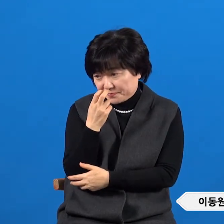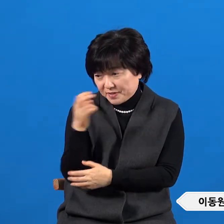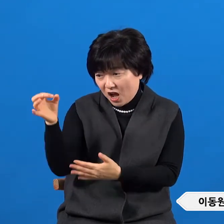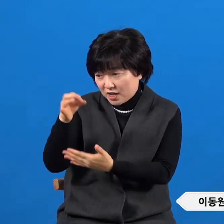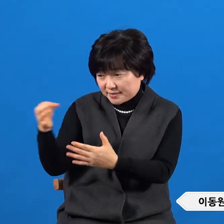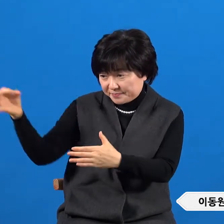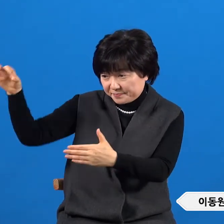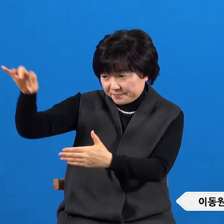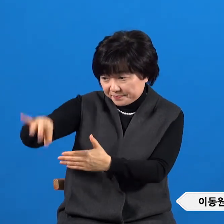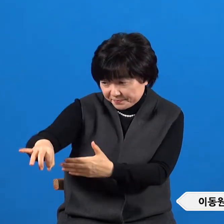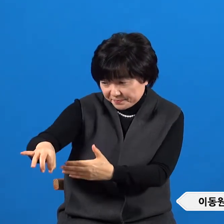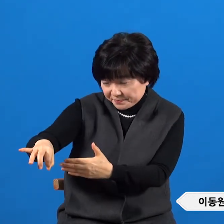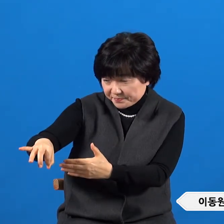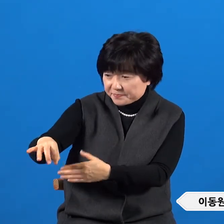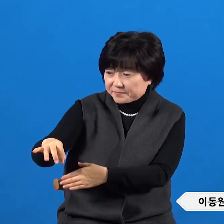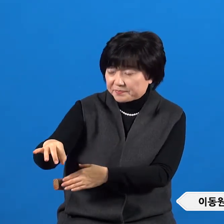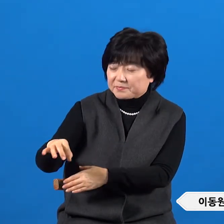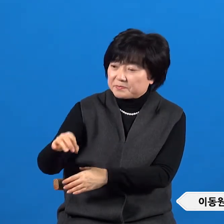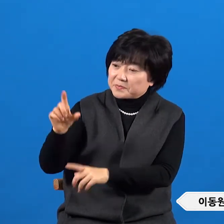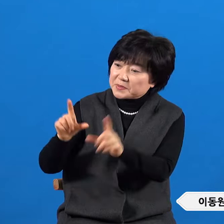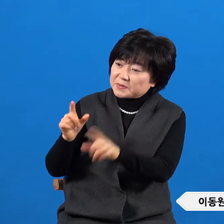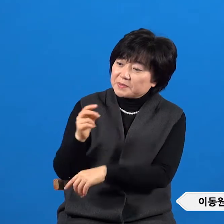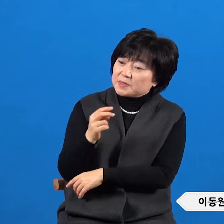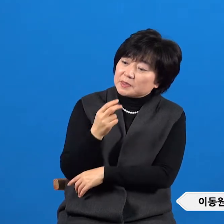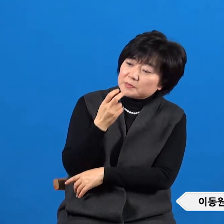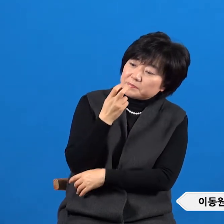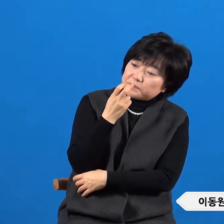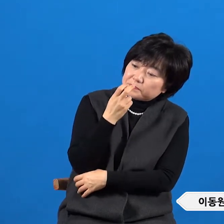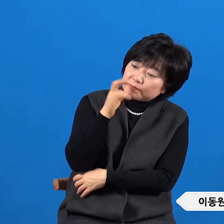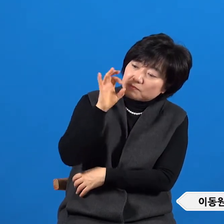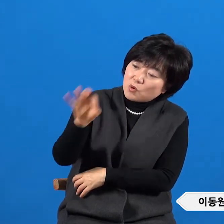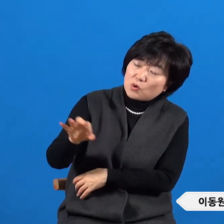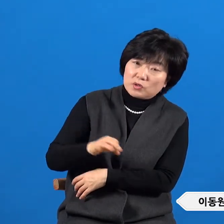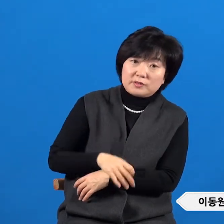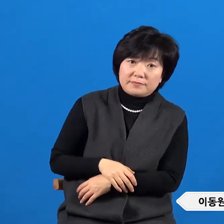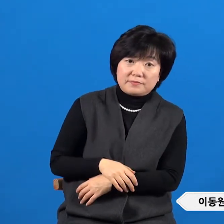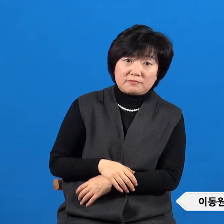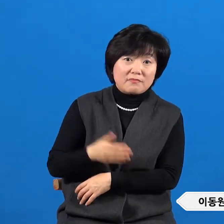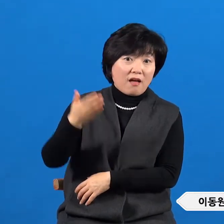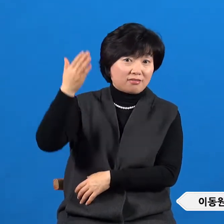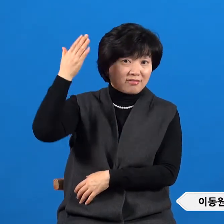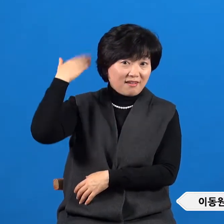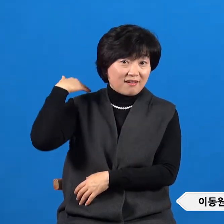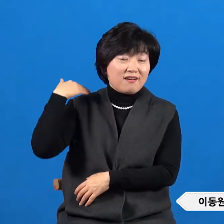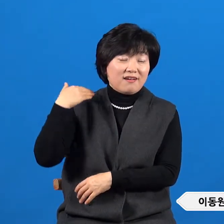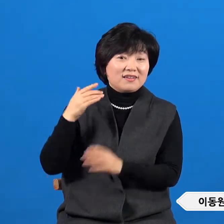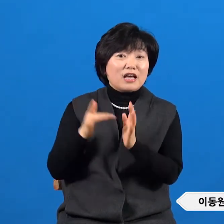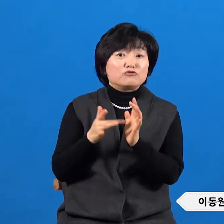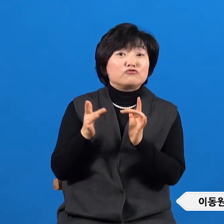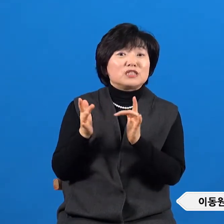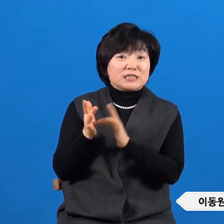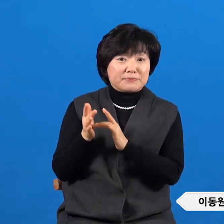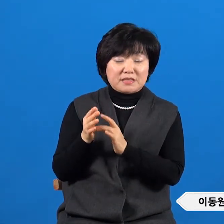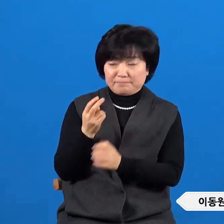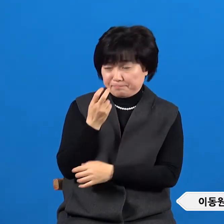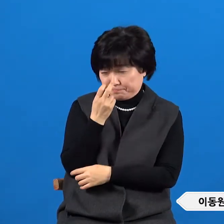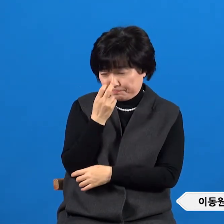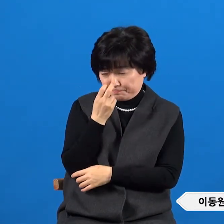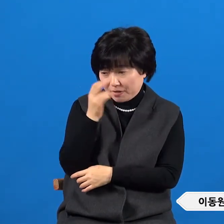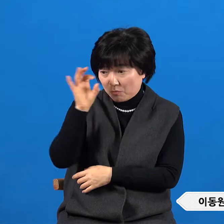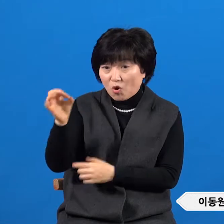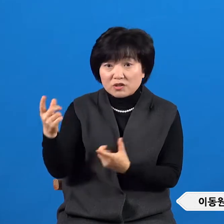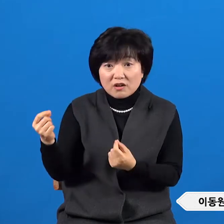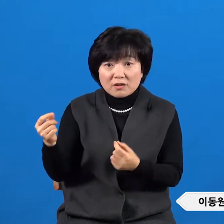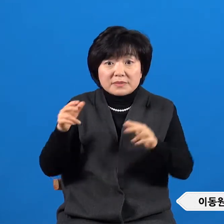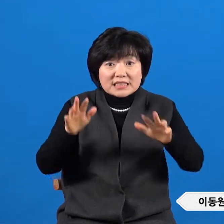헌금함에다 헌금을 넣는 사람들을 주목하고 보고 계셨다는 것입니다. 옛날 그렇게 하신 주님이 지금